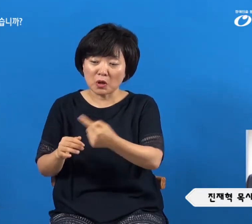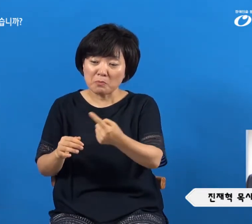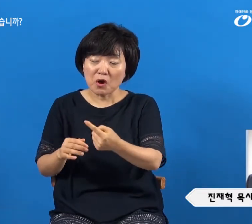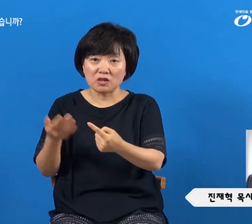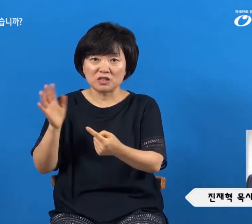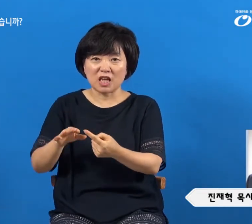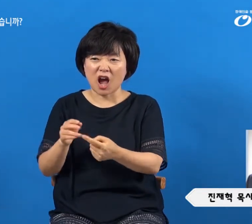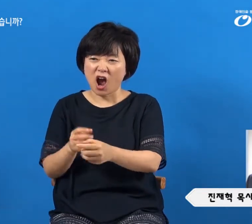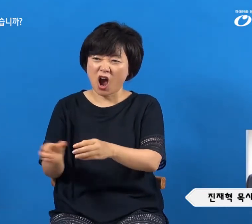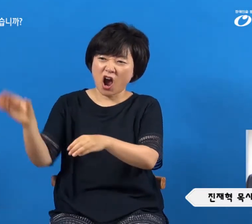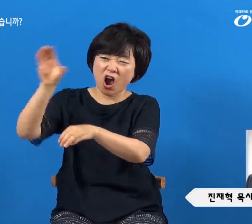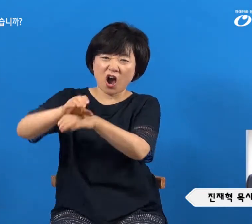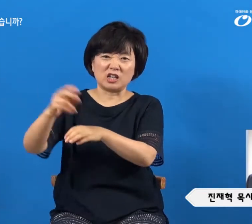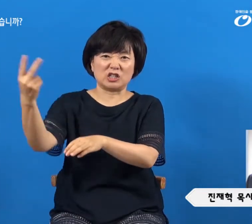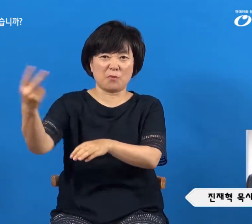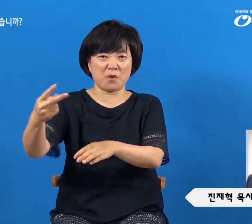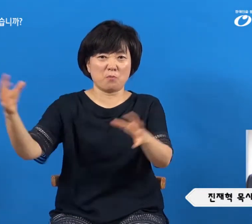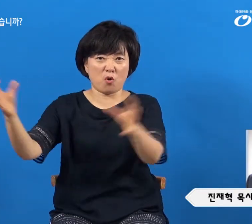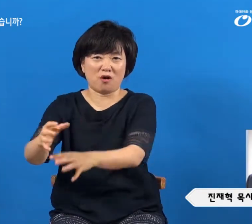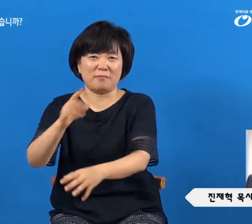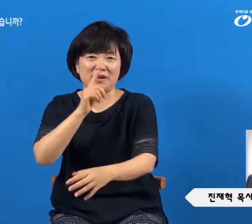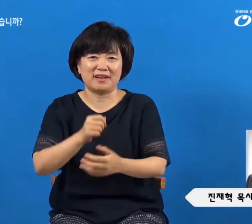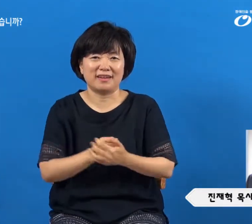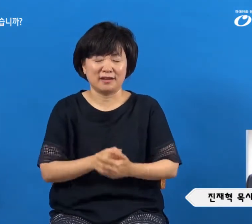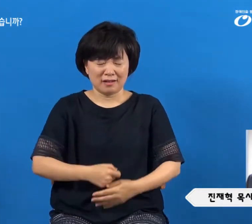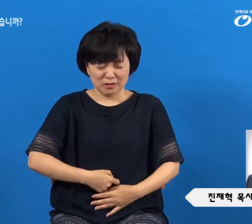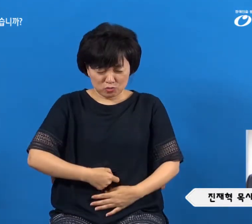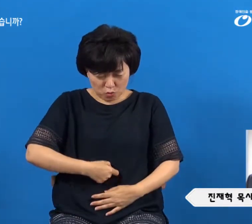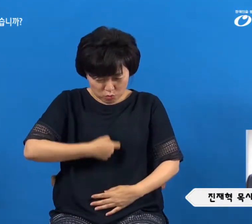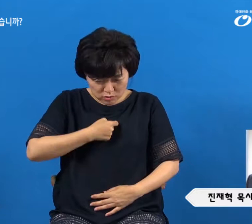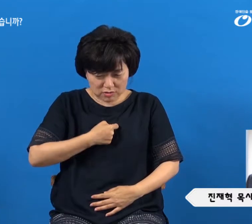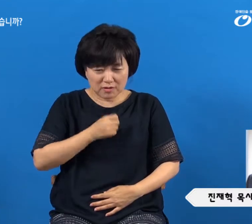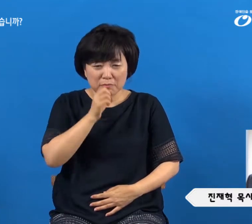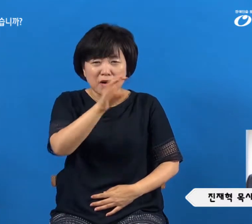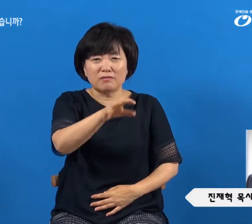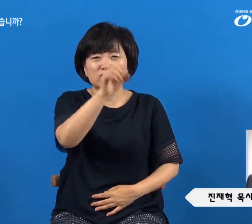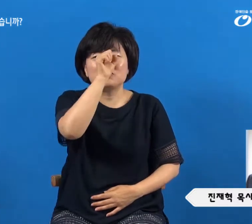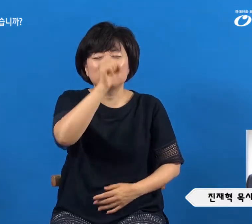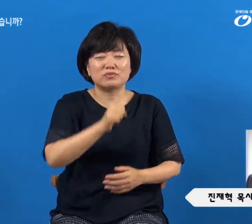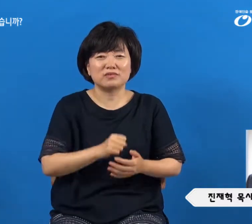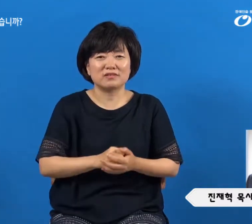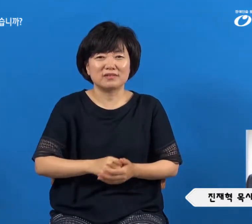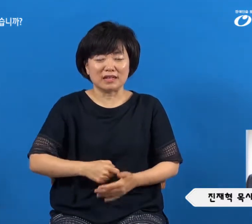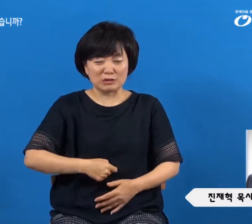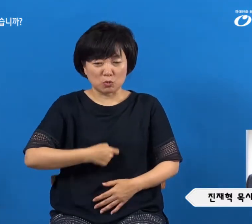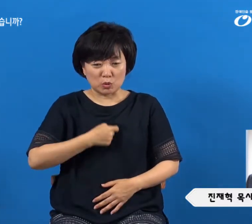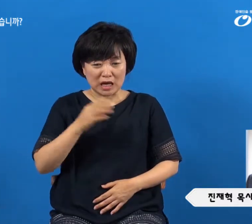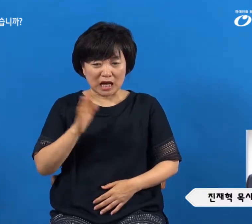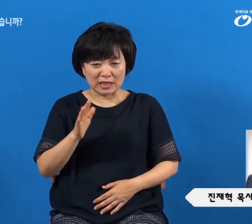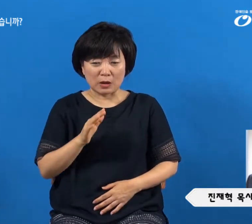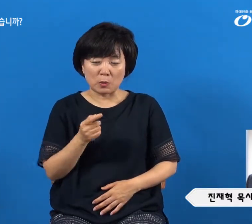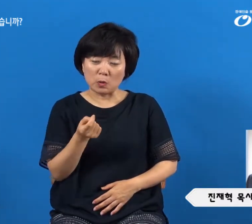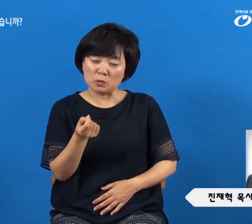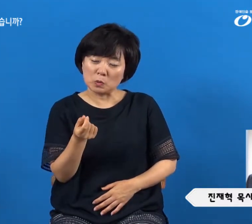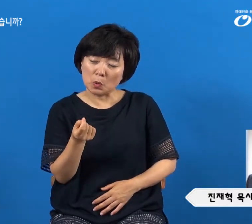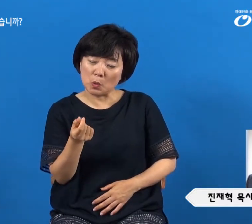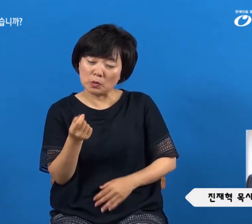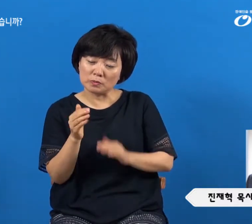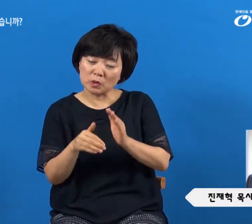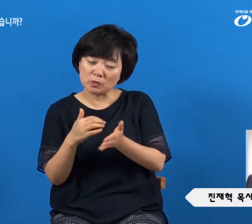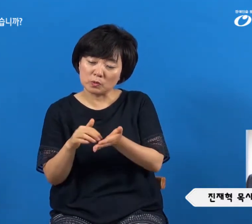숫자로 솔직하게 적게 모이는 걸 이야기하기보다는 가장 많이 모일 때